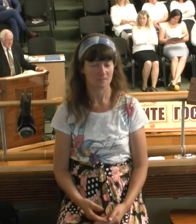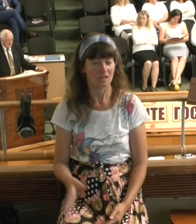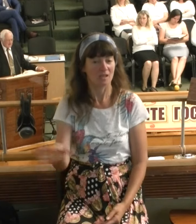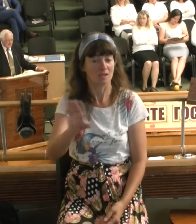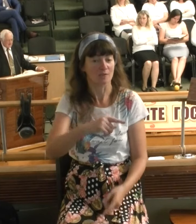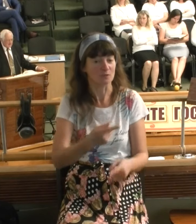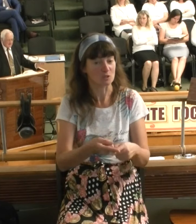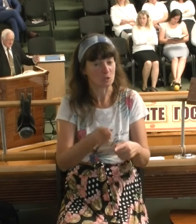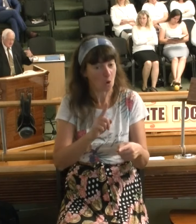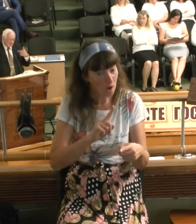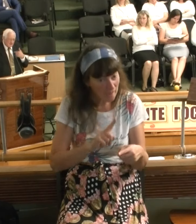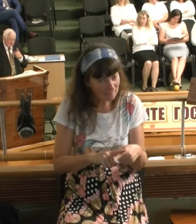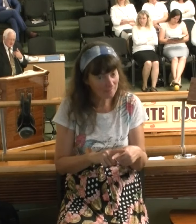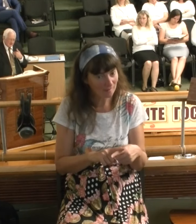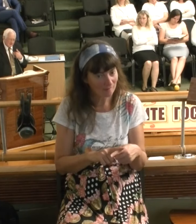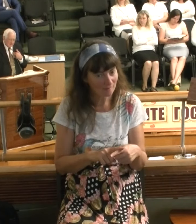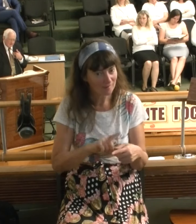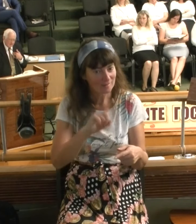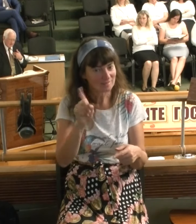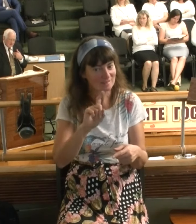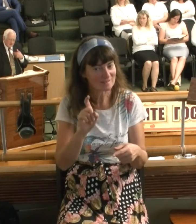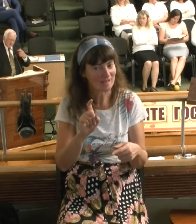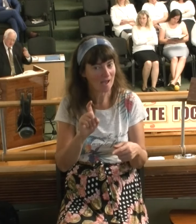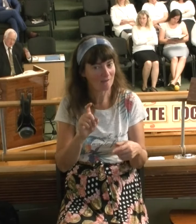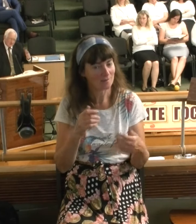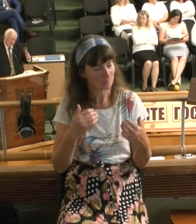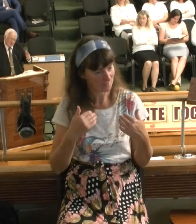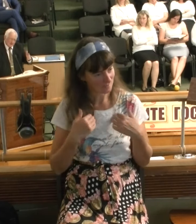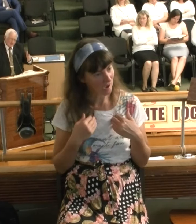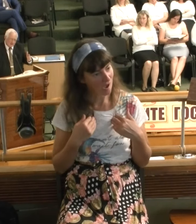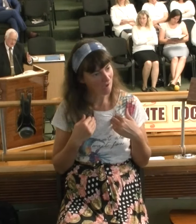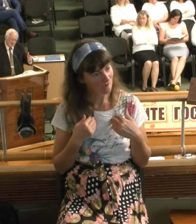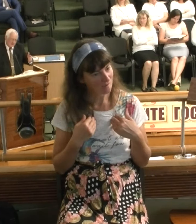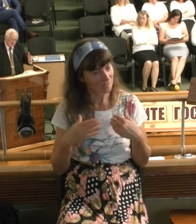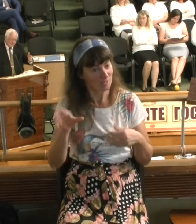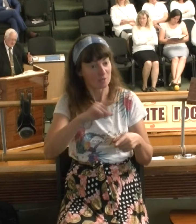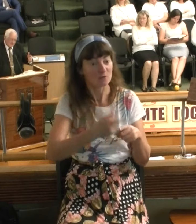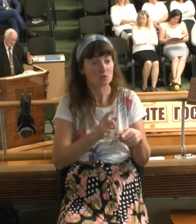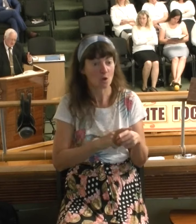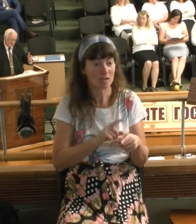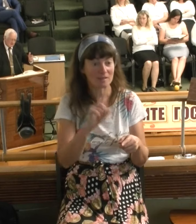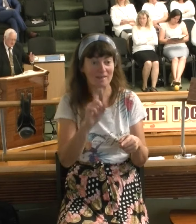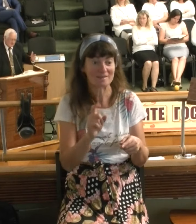это за меня, все это за вас.